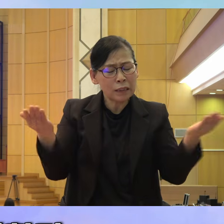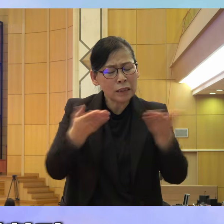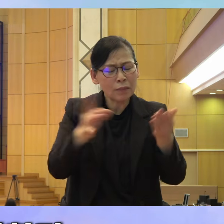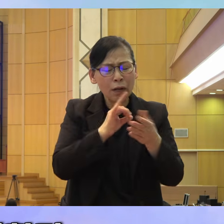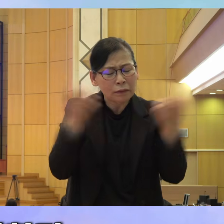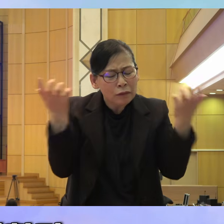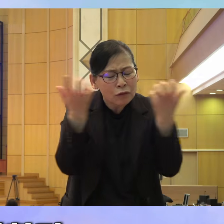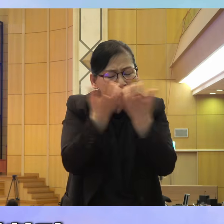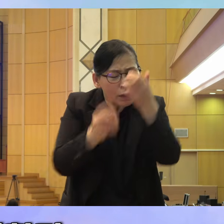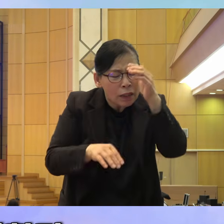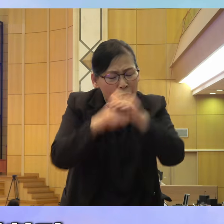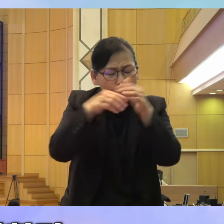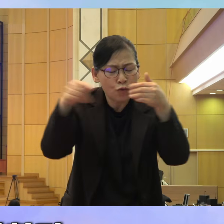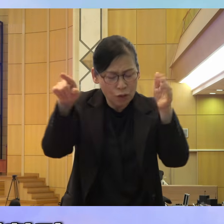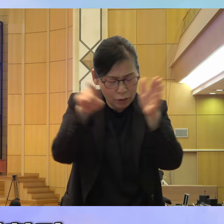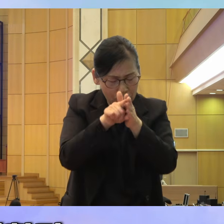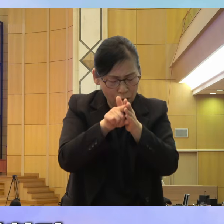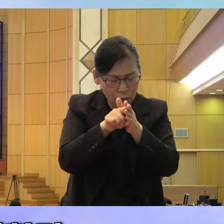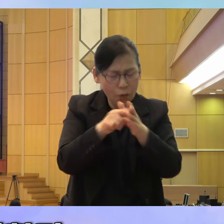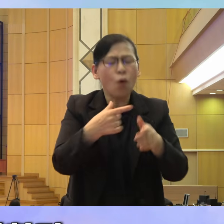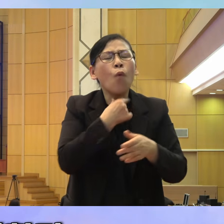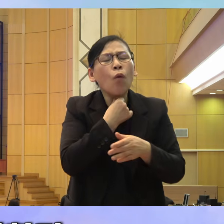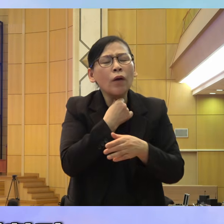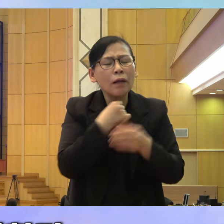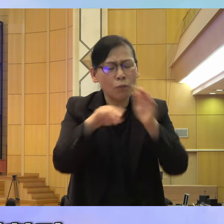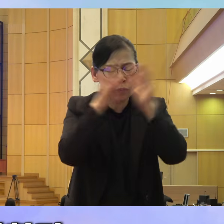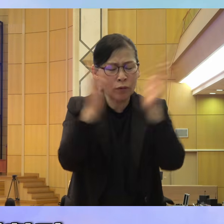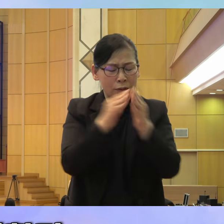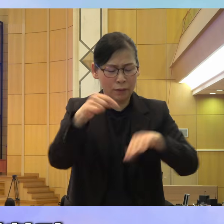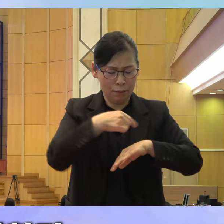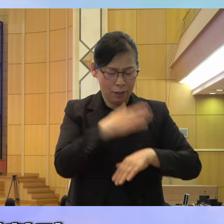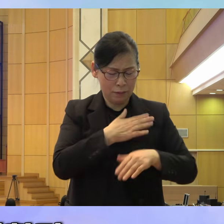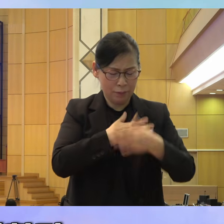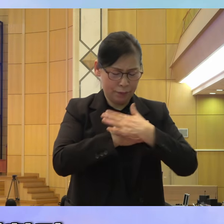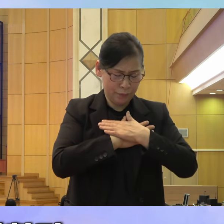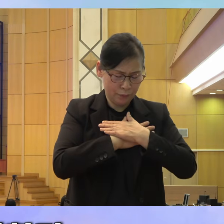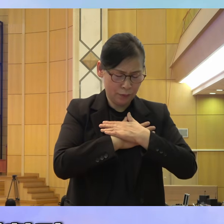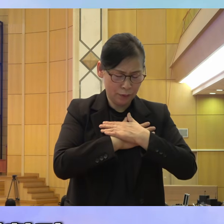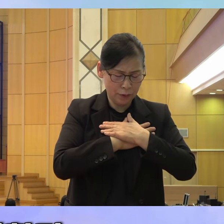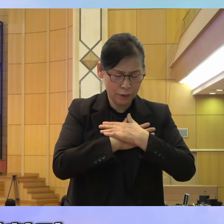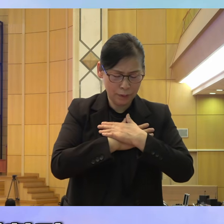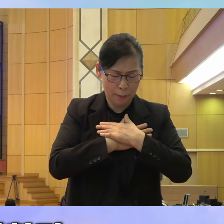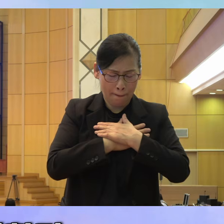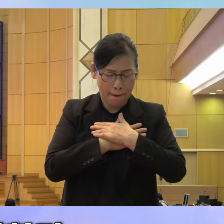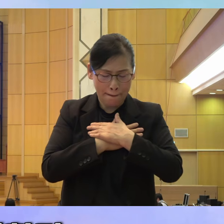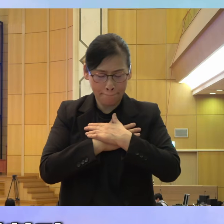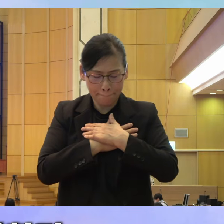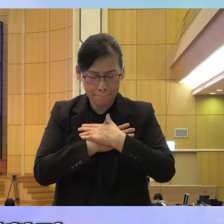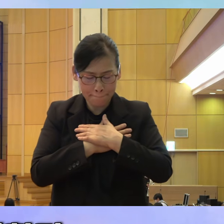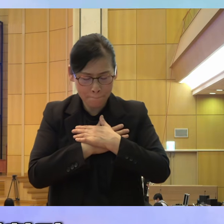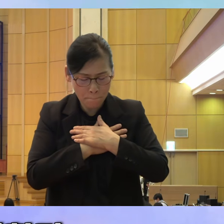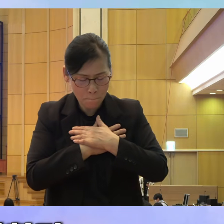일들만 있기 위해서 소원하는 모든 분들은 가슴에다가 손을 얹으시길